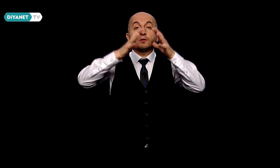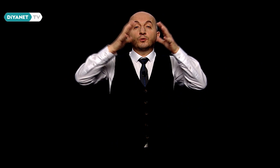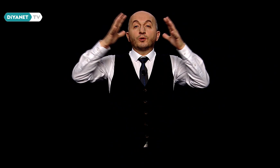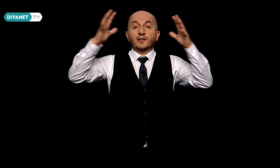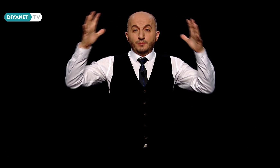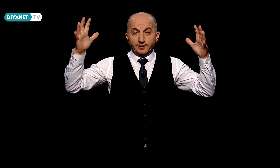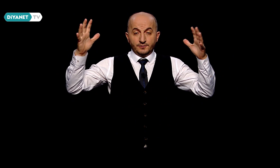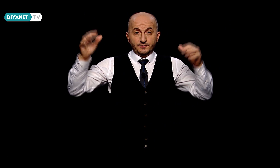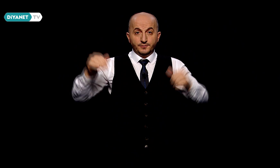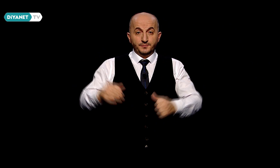Allahu Ekber.